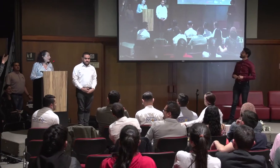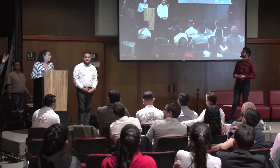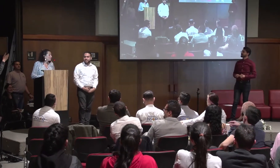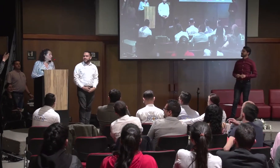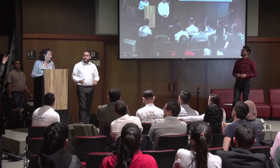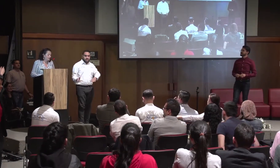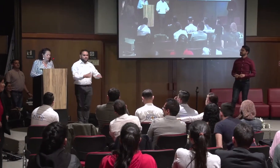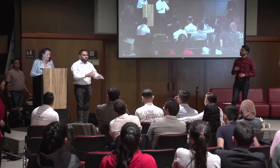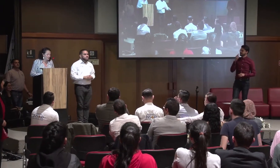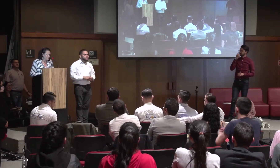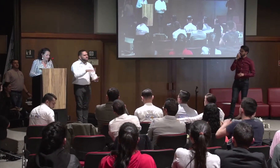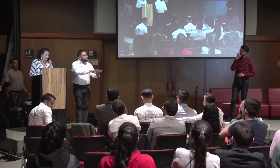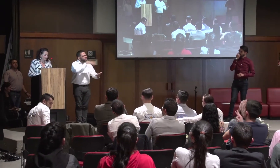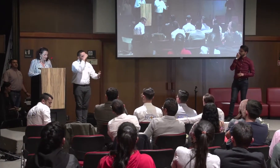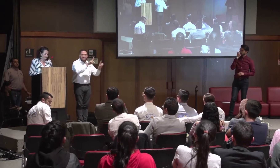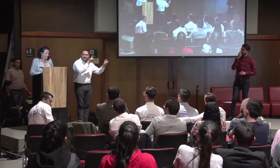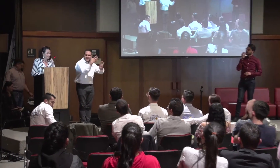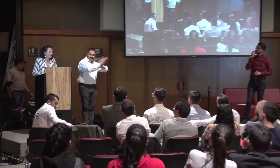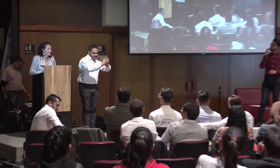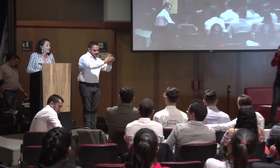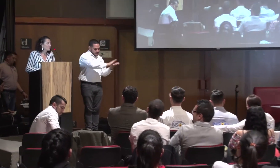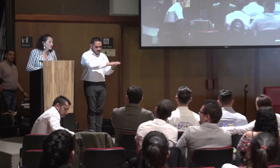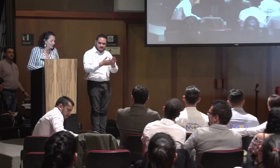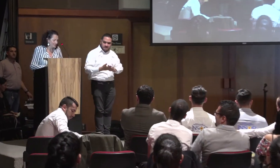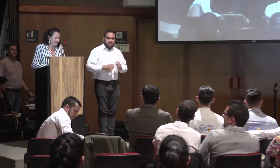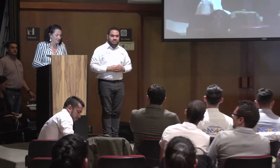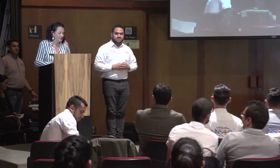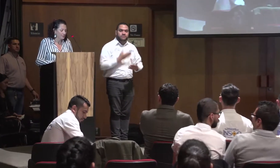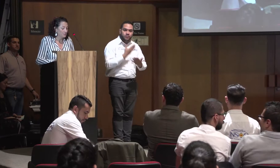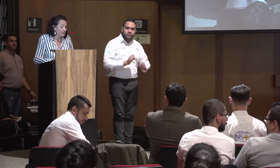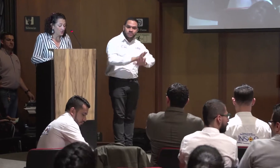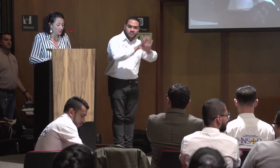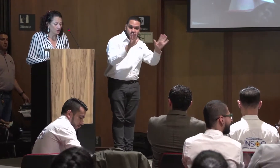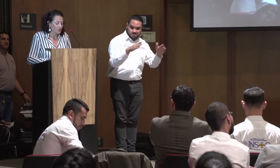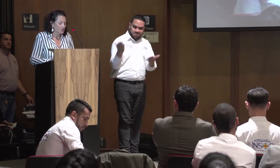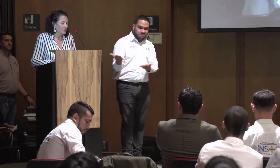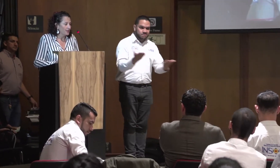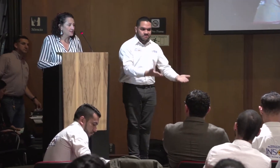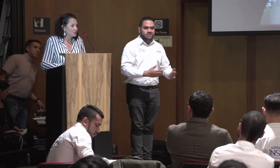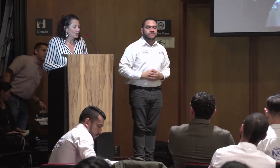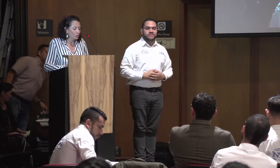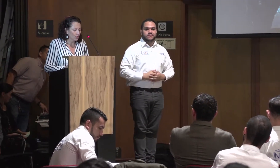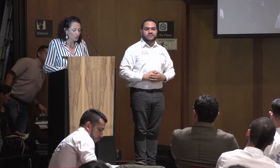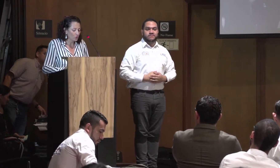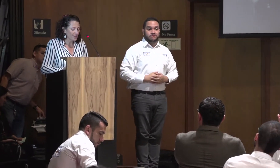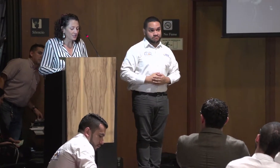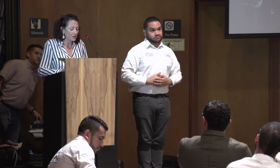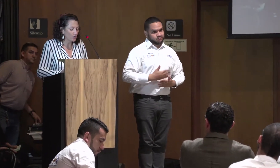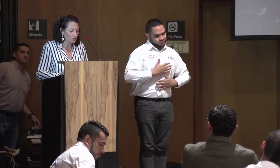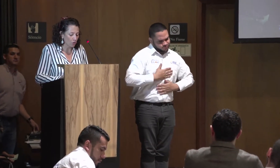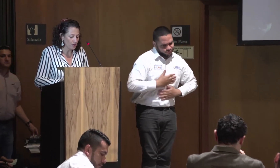Lo que hemos aprendido de señas de paz. Buenos días, bienvenidos. Es un